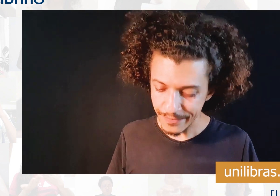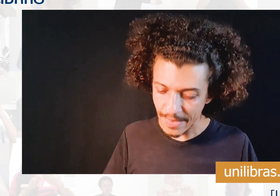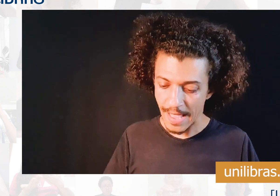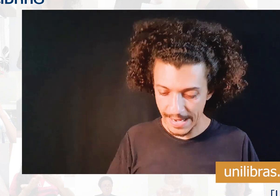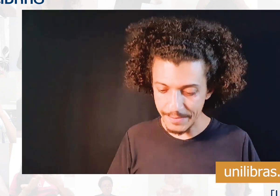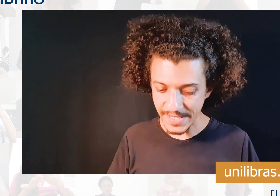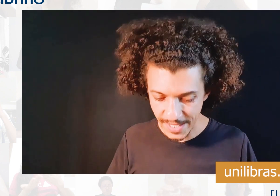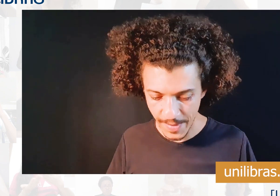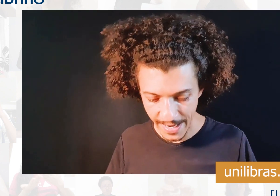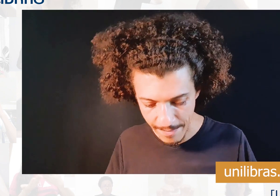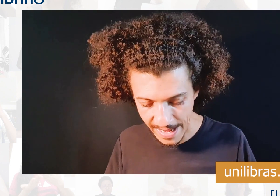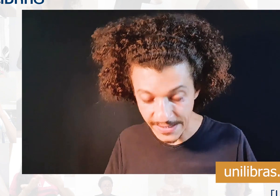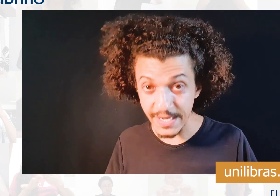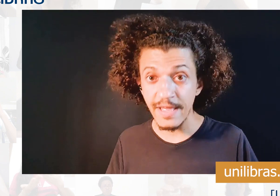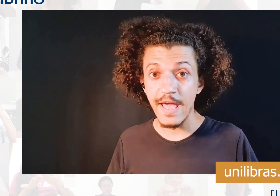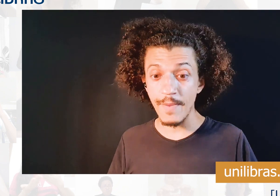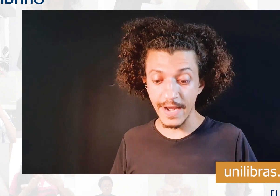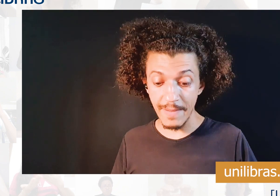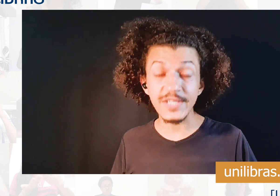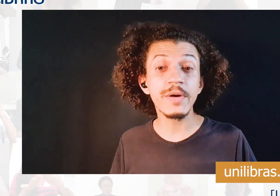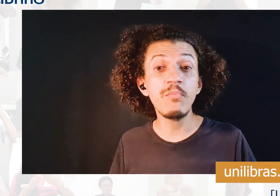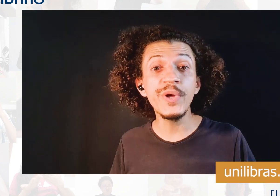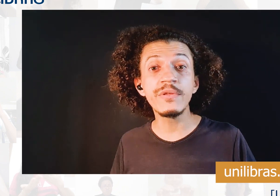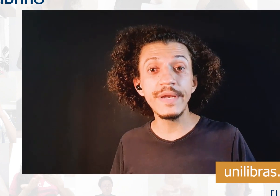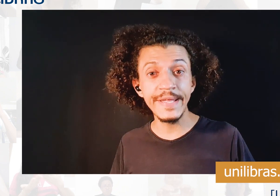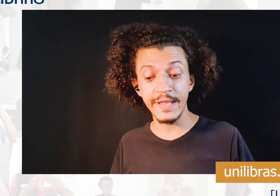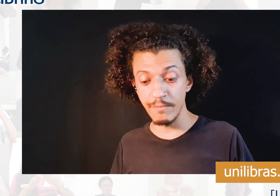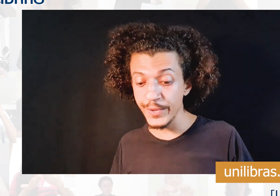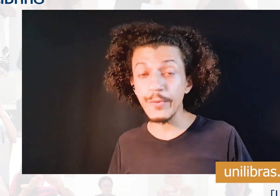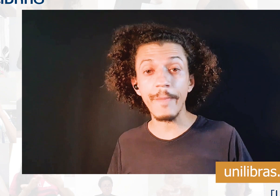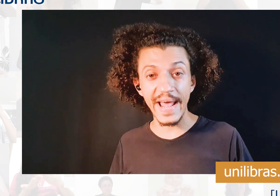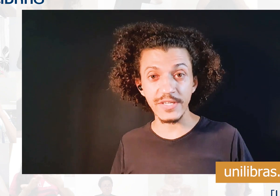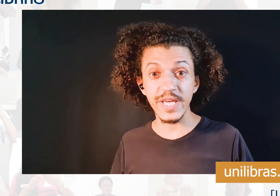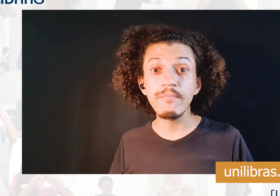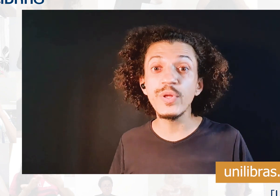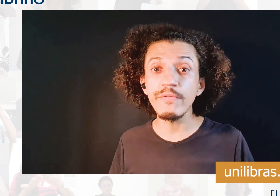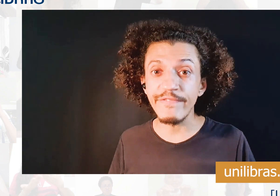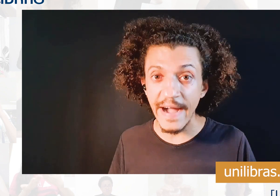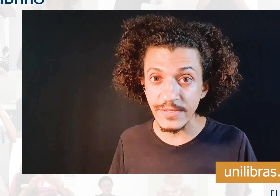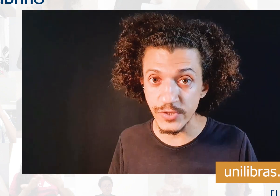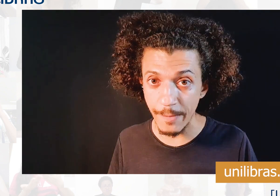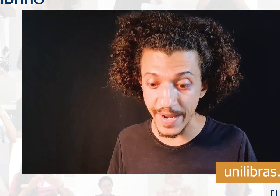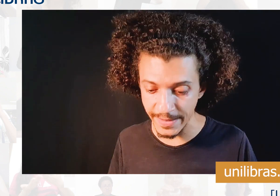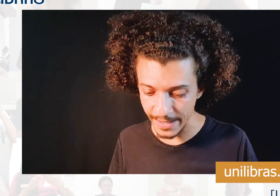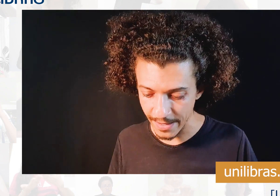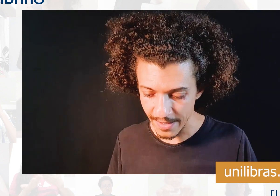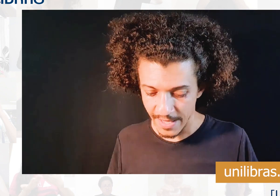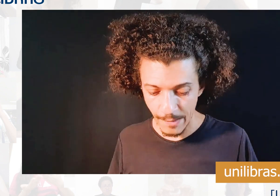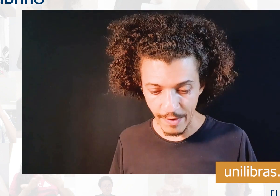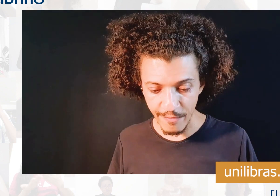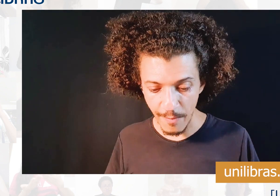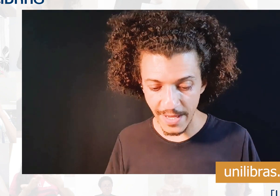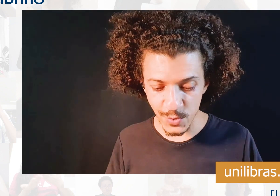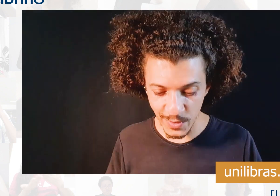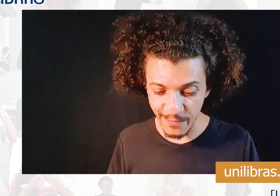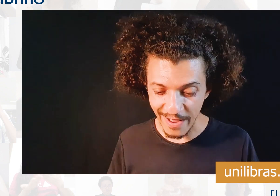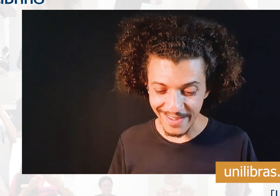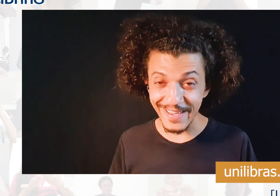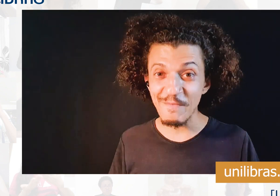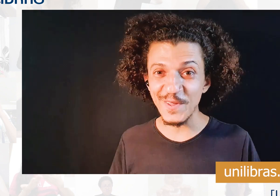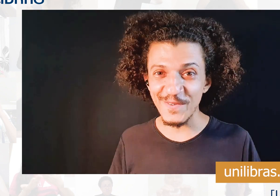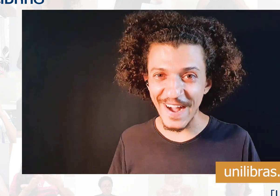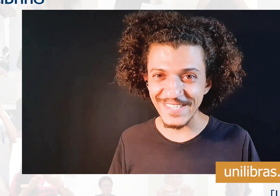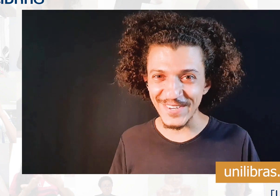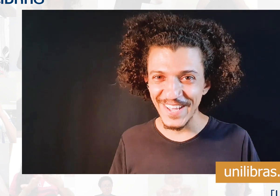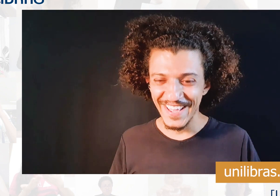sim, a Libras tem uma gramática, é uma gramática muito linda, muito prática e muito fácil de aprender. E provavelmente, quando eu falo